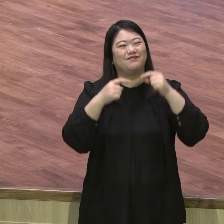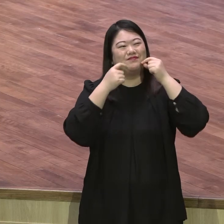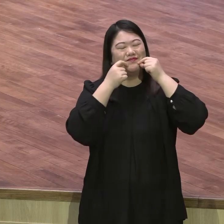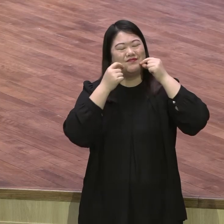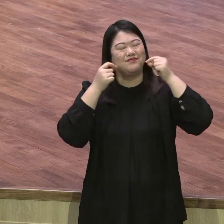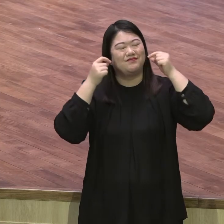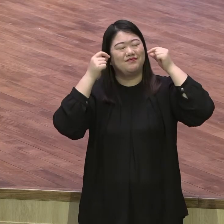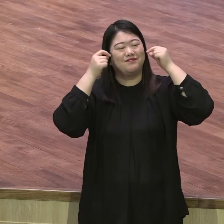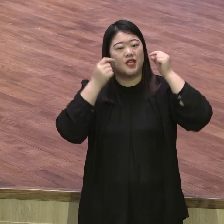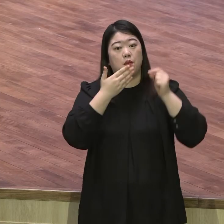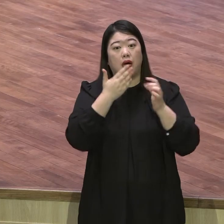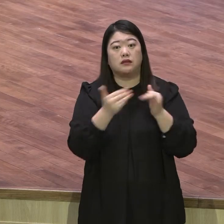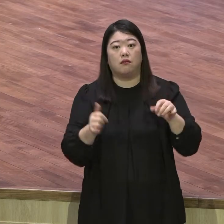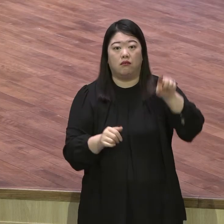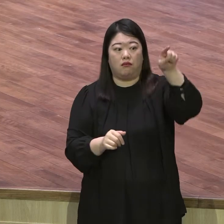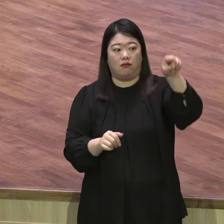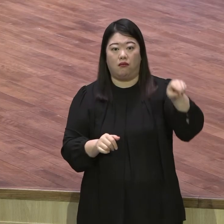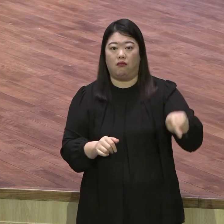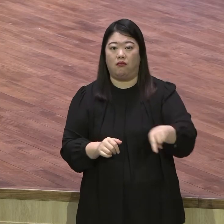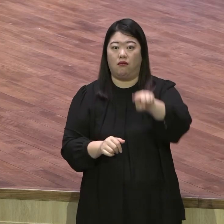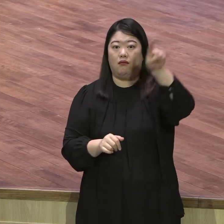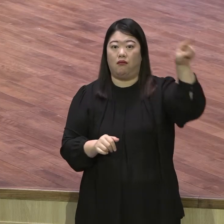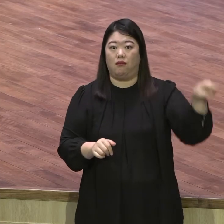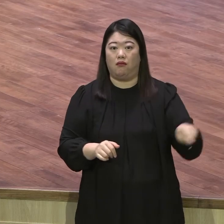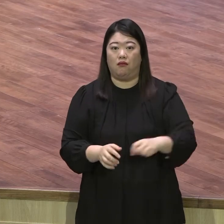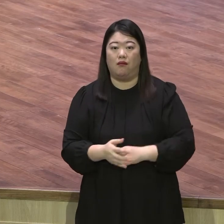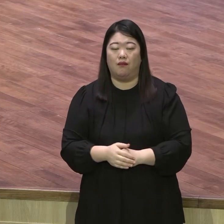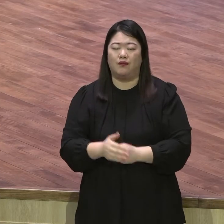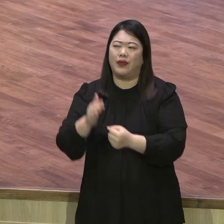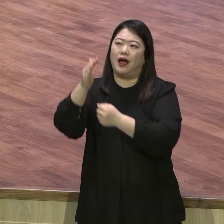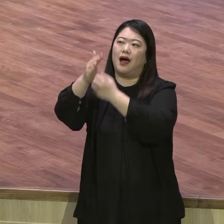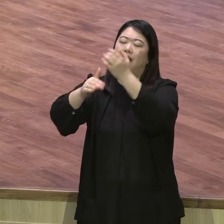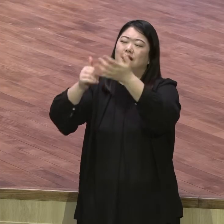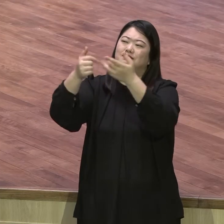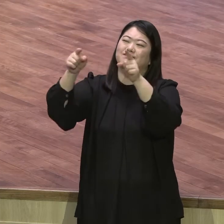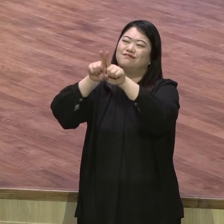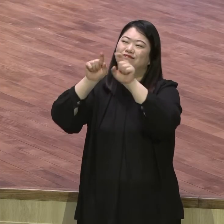내렸어요. 하나님의 임재를 즐기는 사람들.